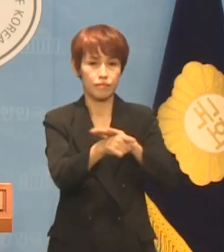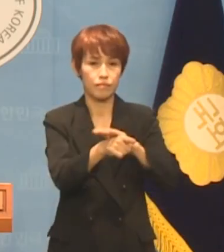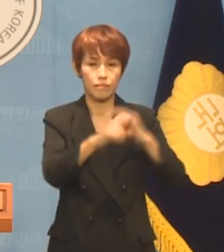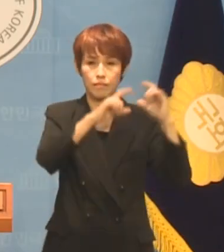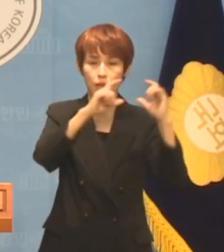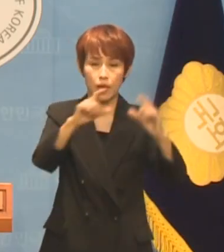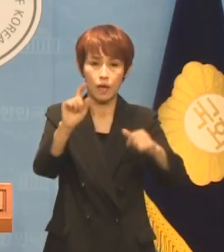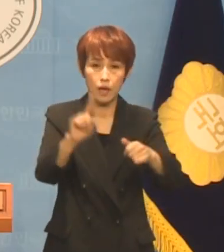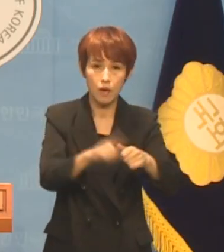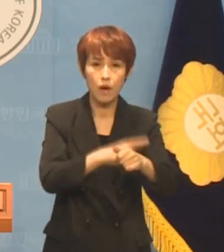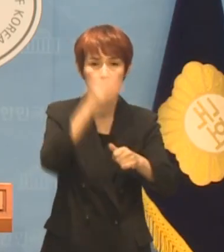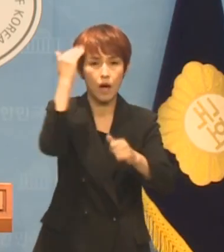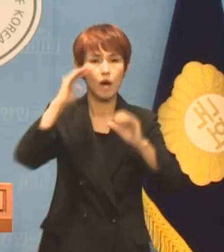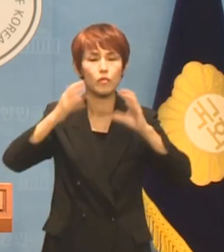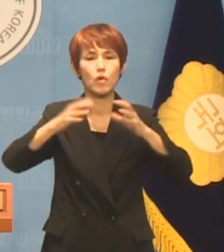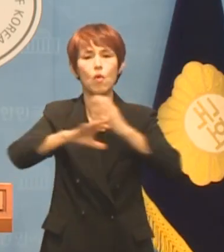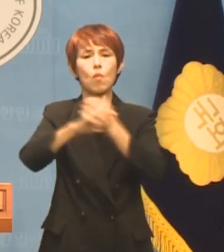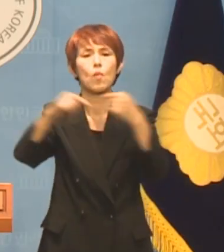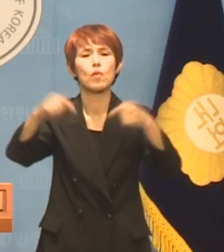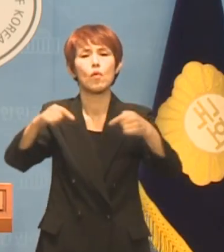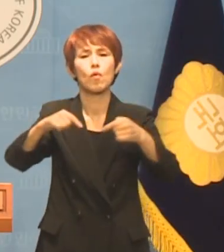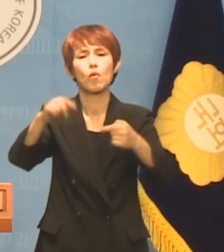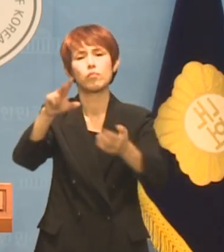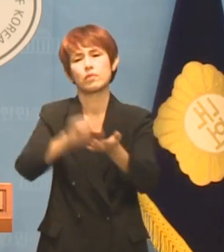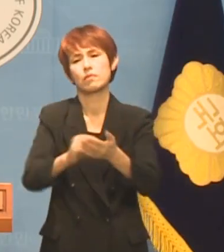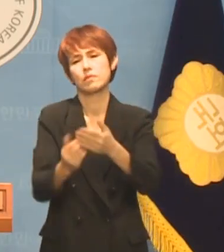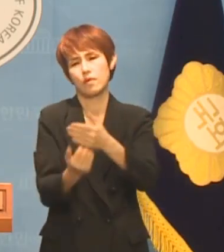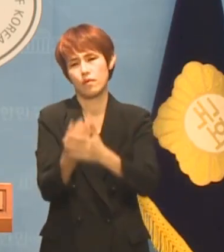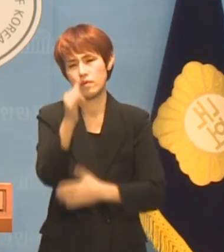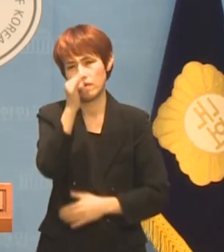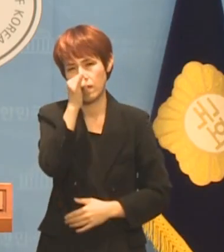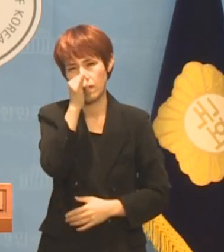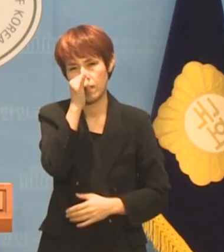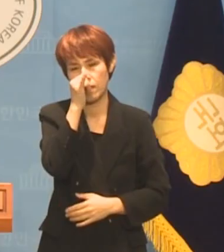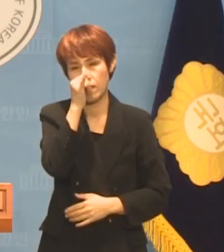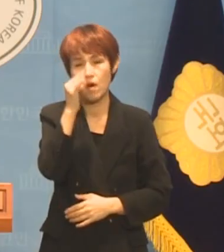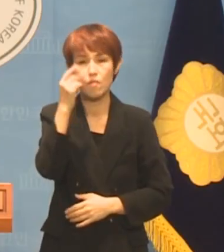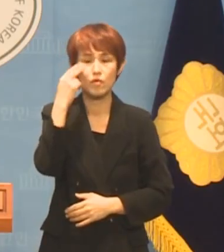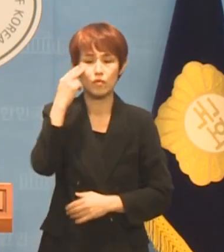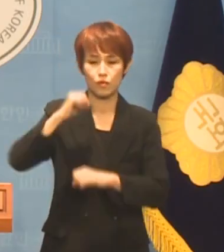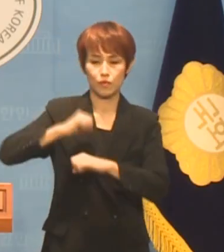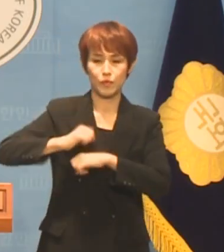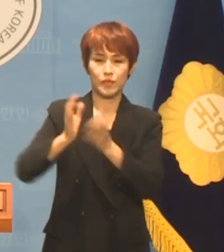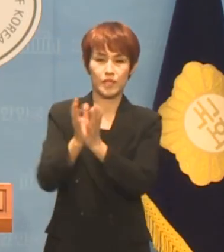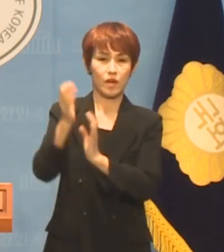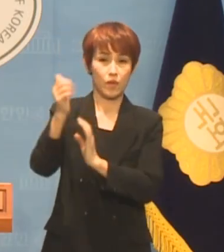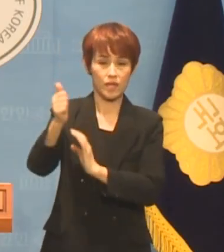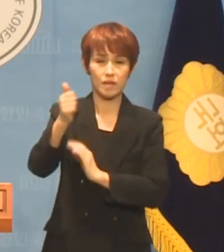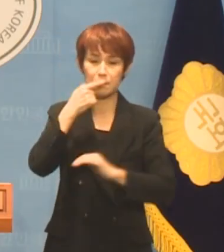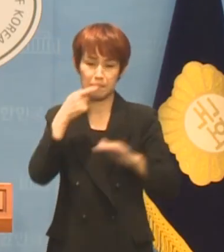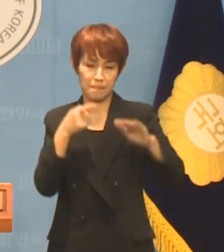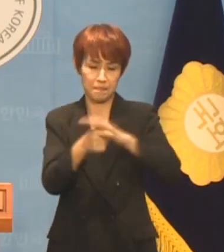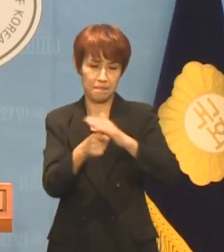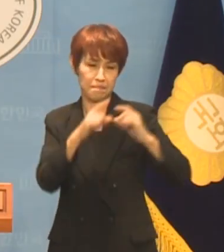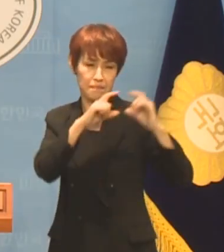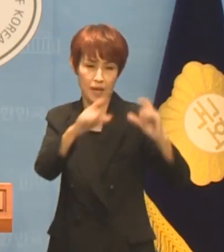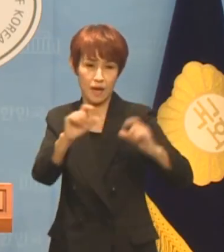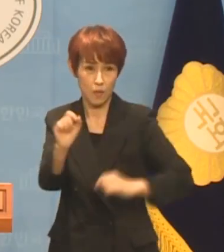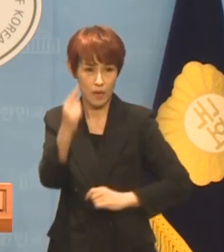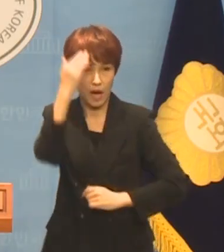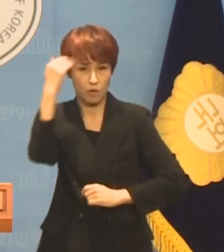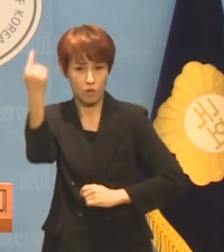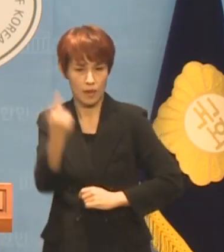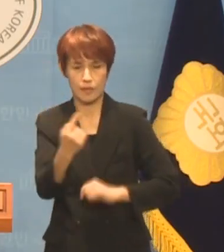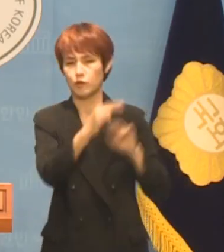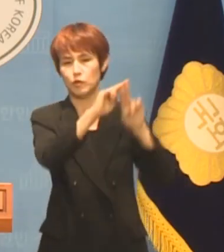한국이 외교적으로 어려움에 처한 상황을 보도하며 로이드 오스틴 미 국방부 장관이 계엄 선포 때문에 방한을